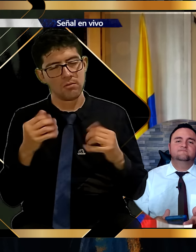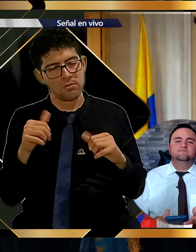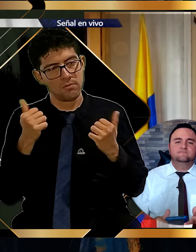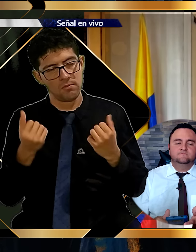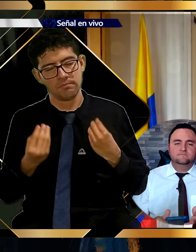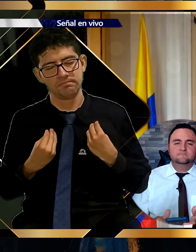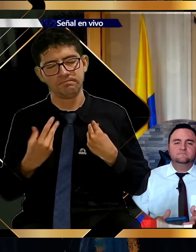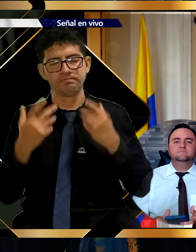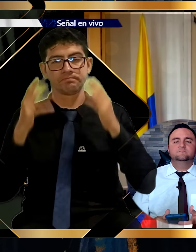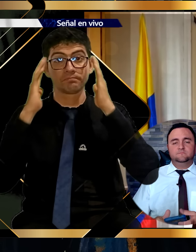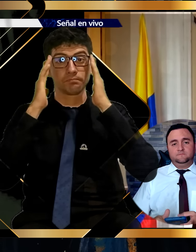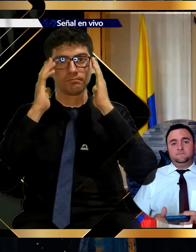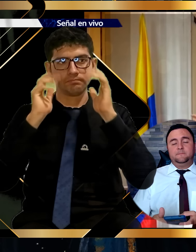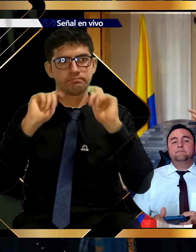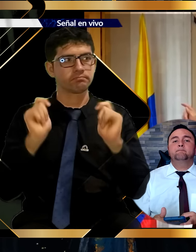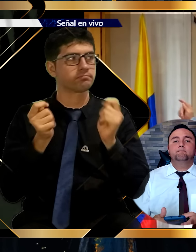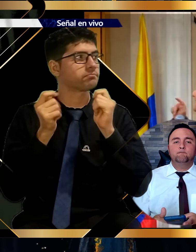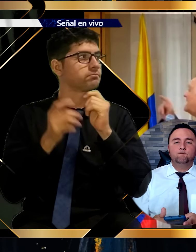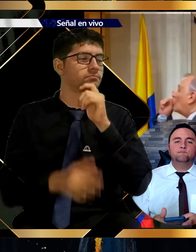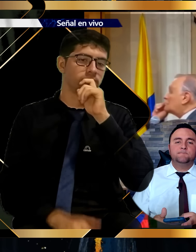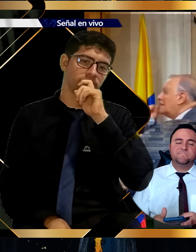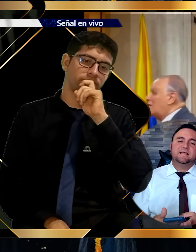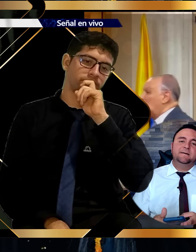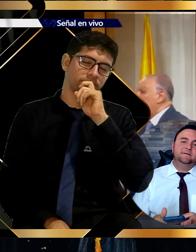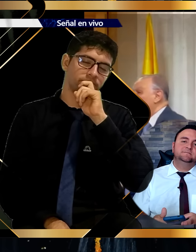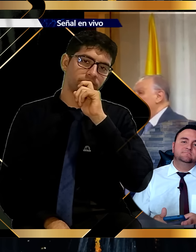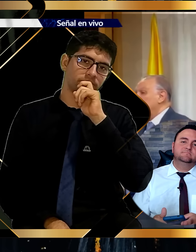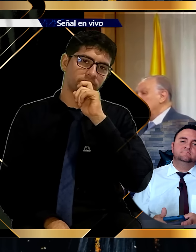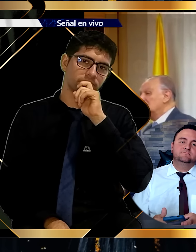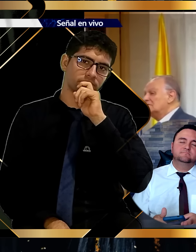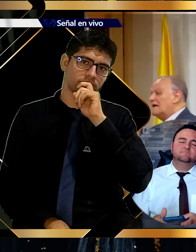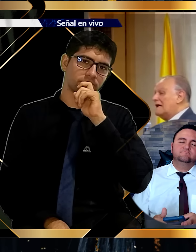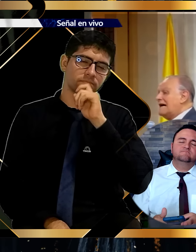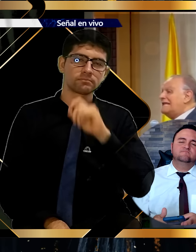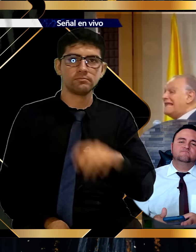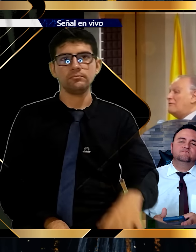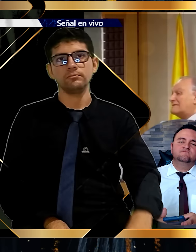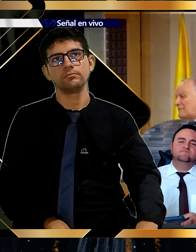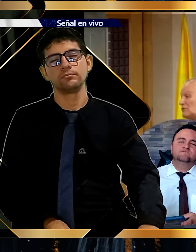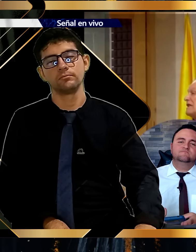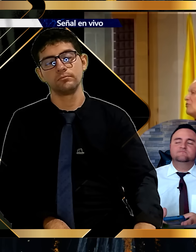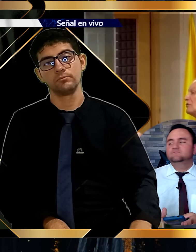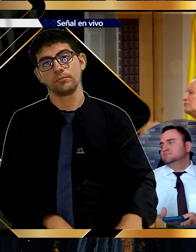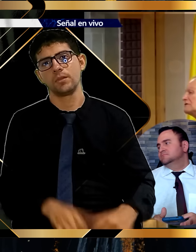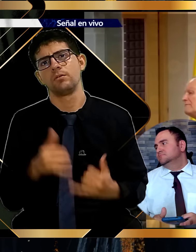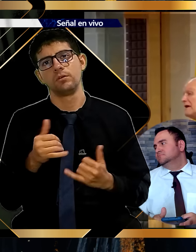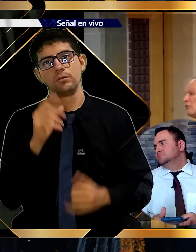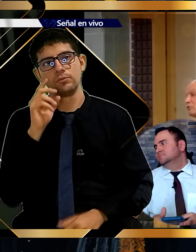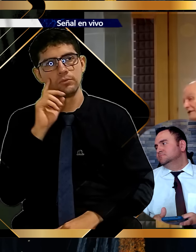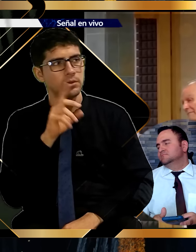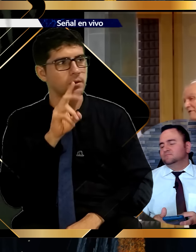Y lo malo de usted es que usted está pendiente a ver a quién le cortan la luz. Al lado, a ver si de pronto se la cortan a usted también, aunque usted ya pagó el